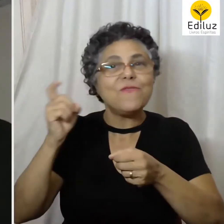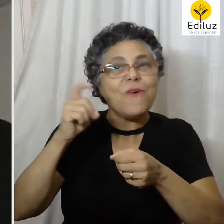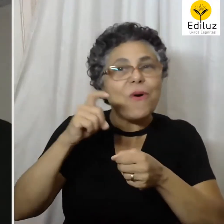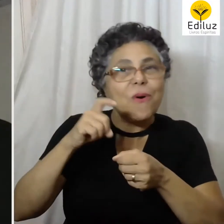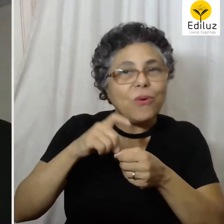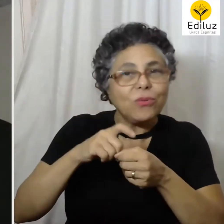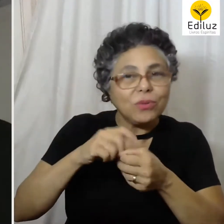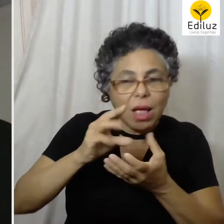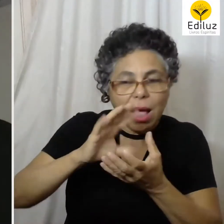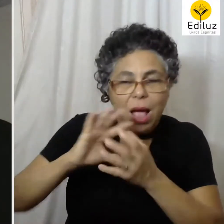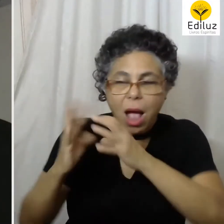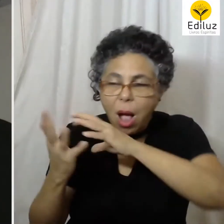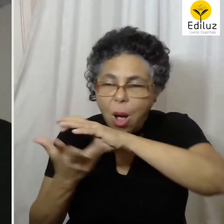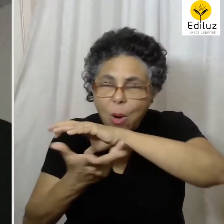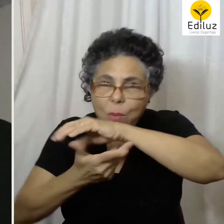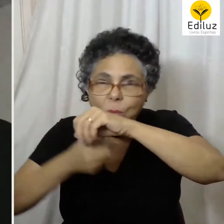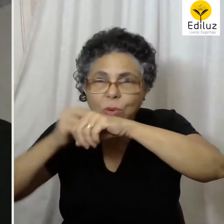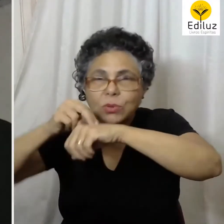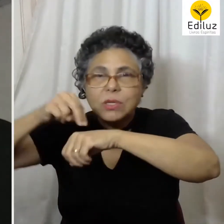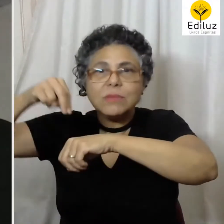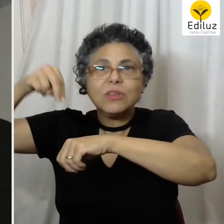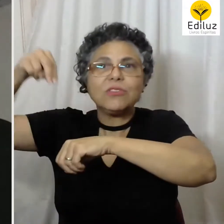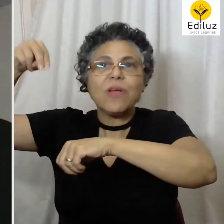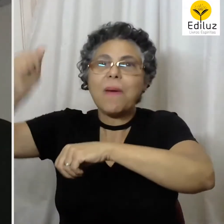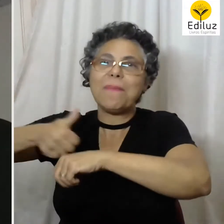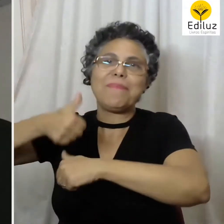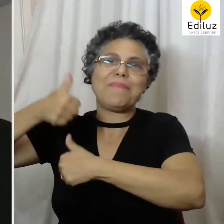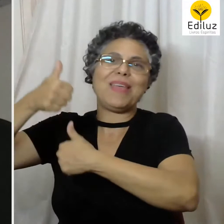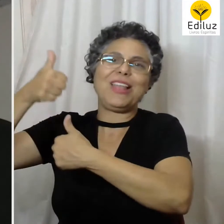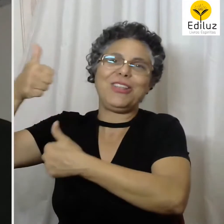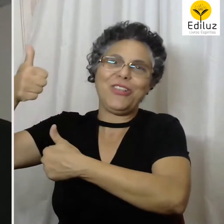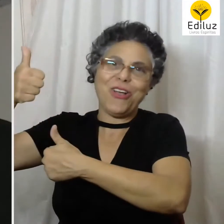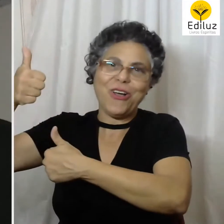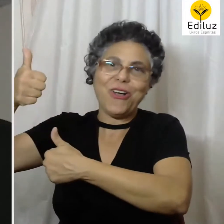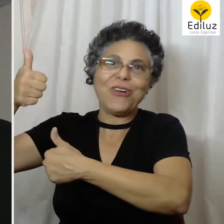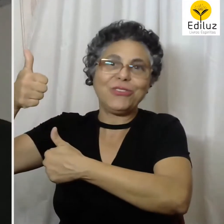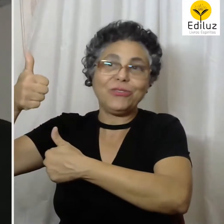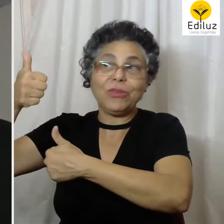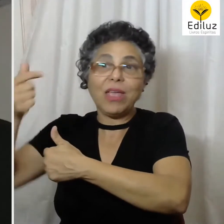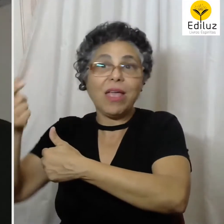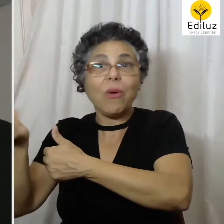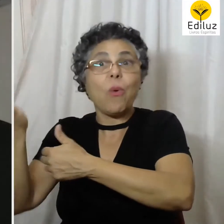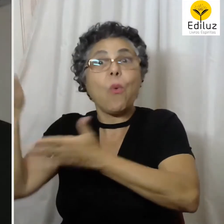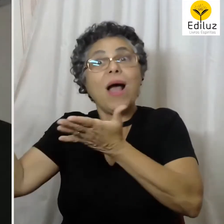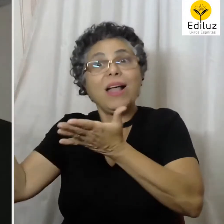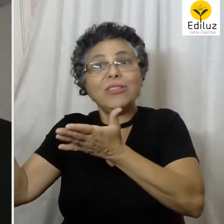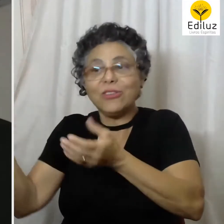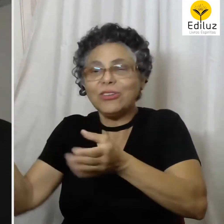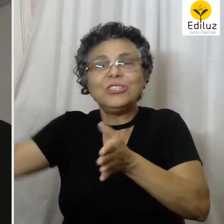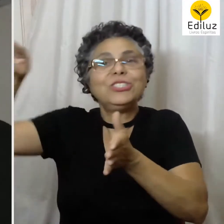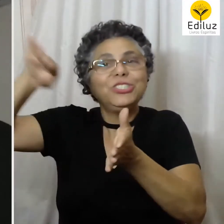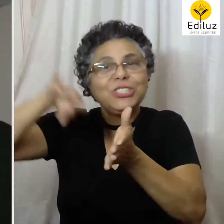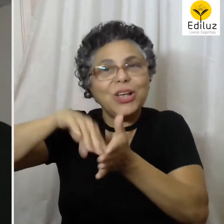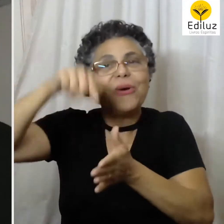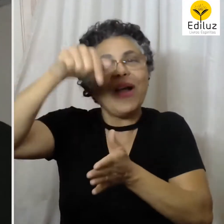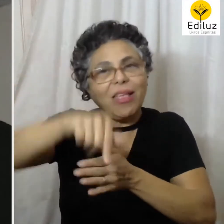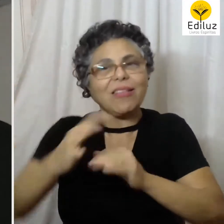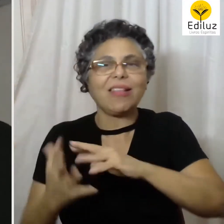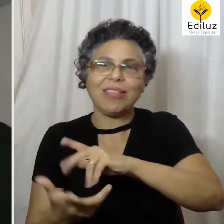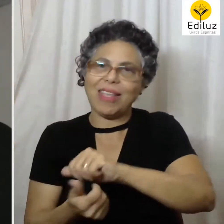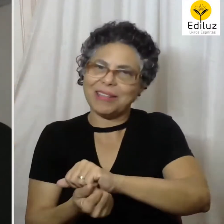pátria espiritual melhores do que o que vieram, independentemente dessa